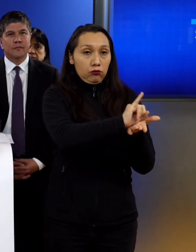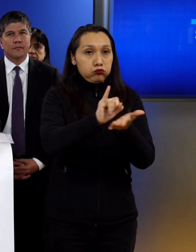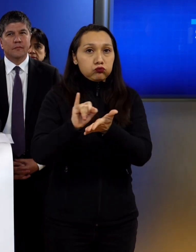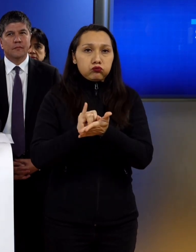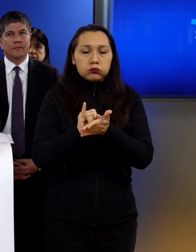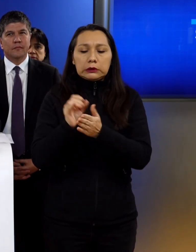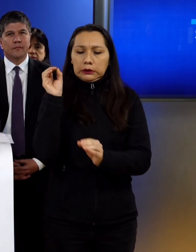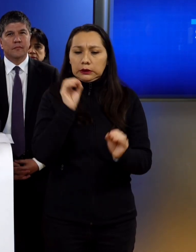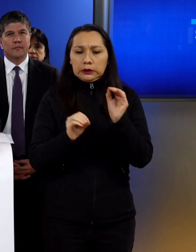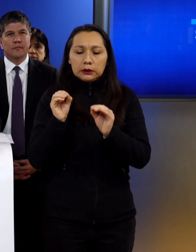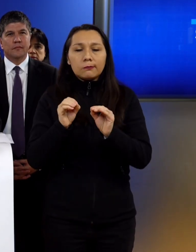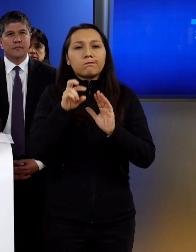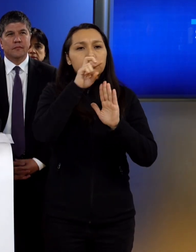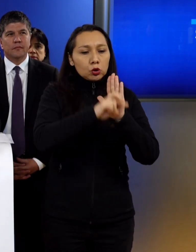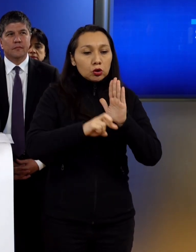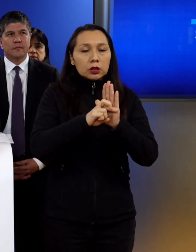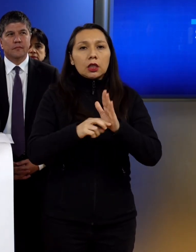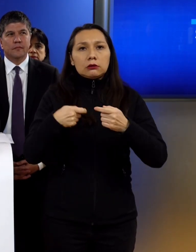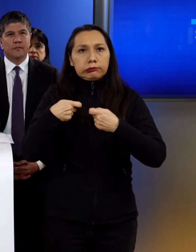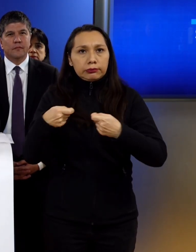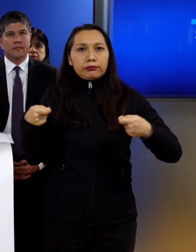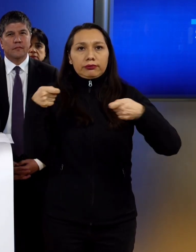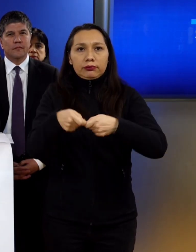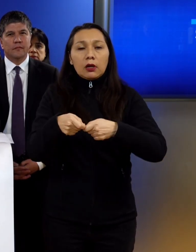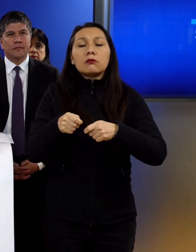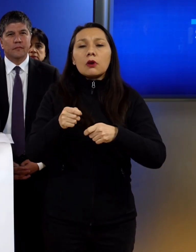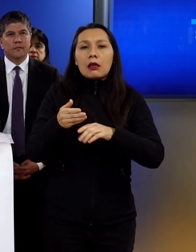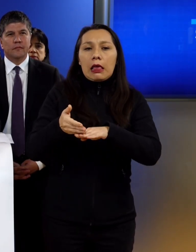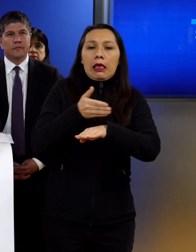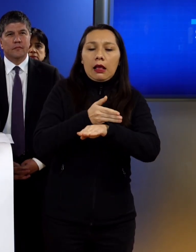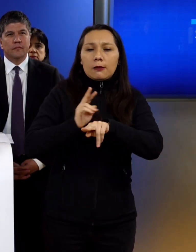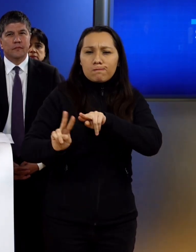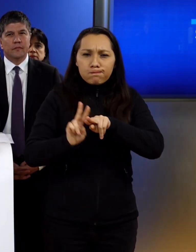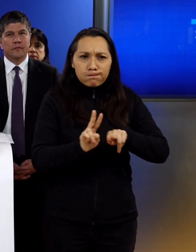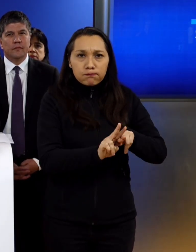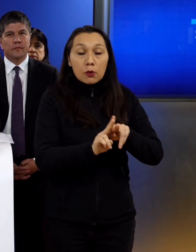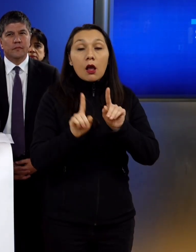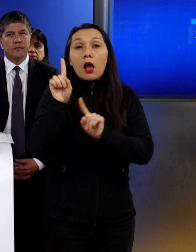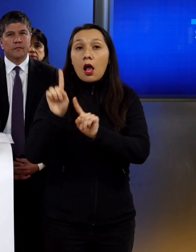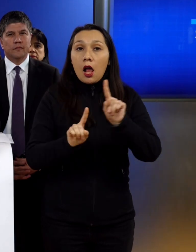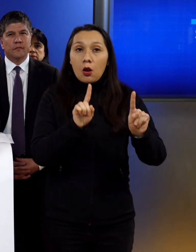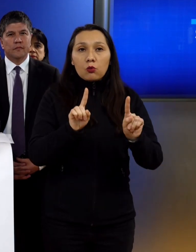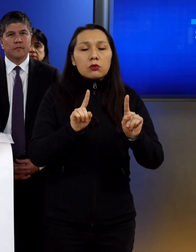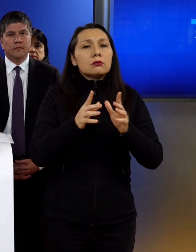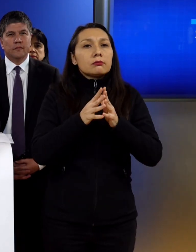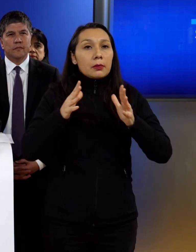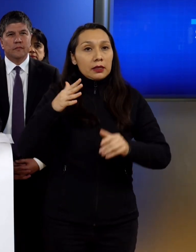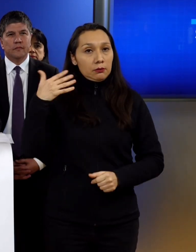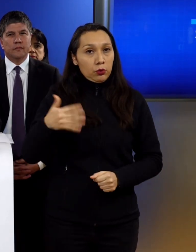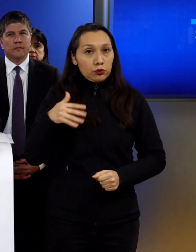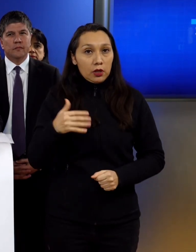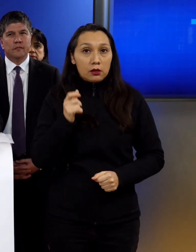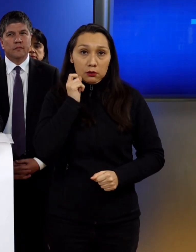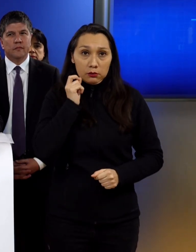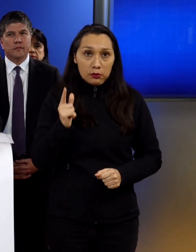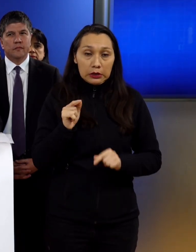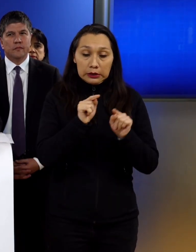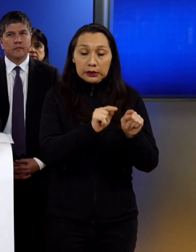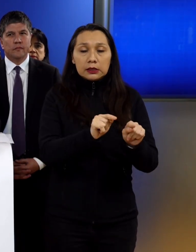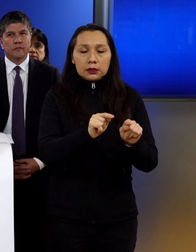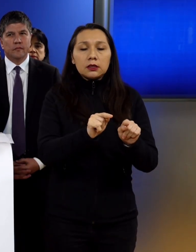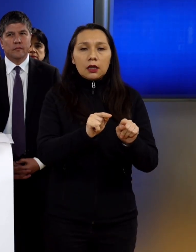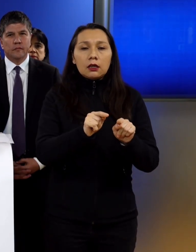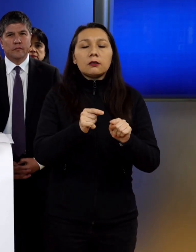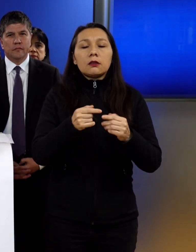han desarrollado proyectos, inversiones, han tomado medidas y algunas de ellas, que son las más importantes, para esto